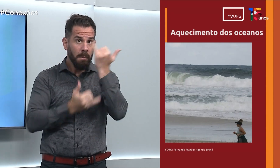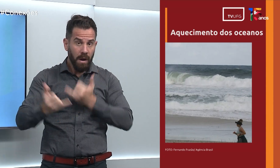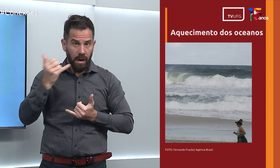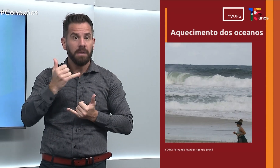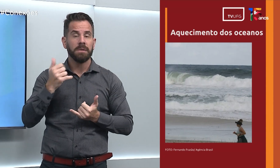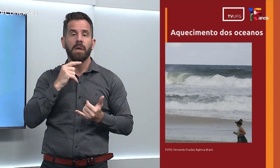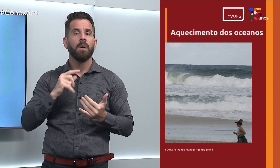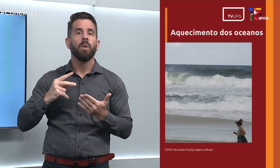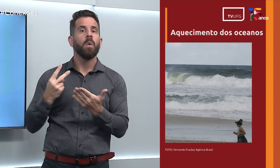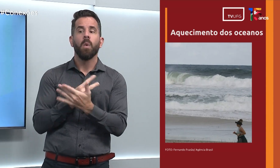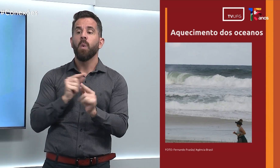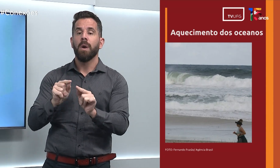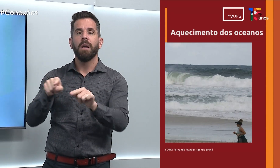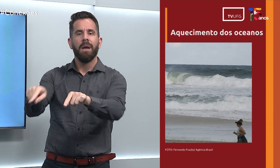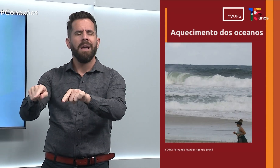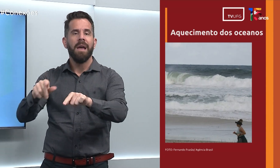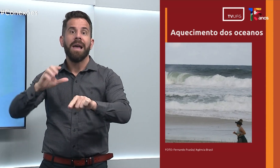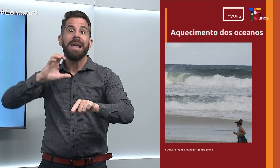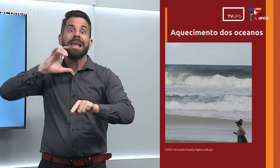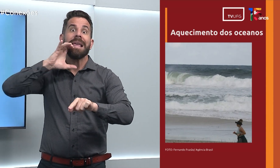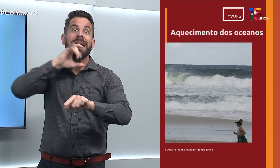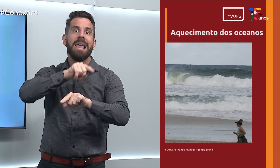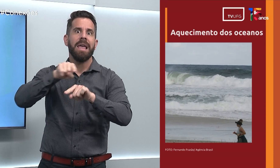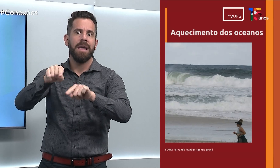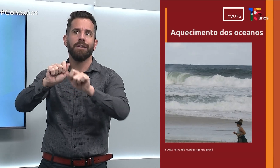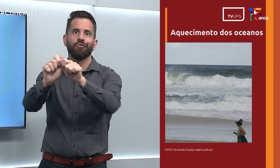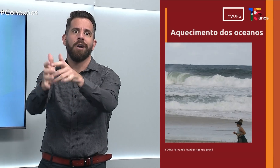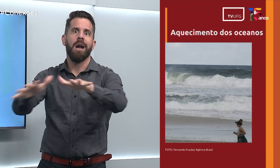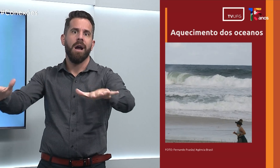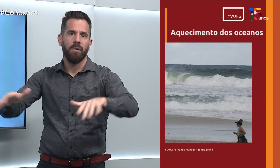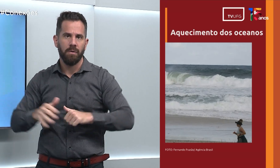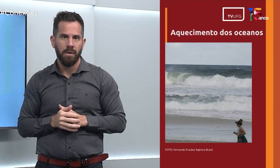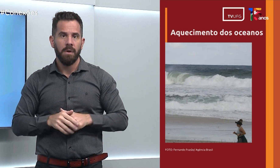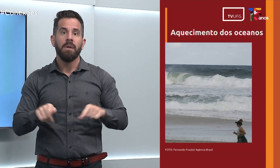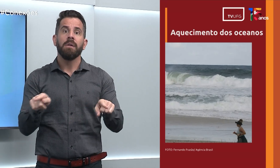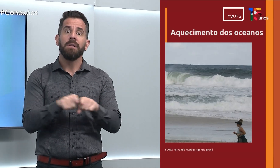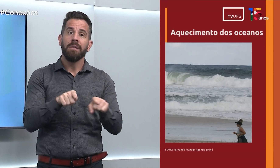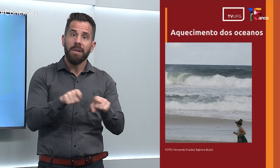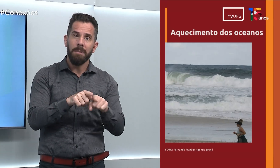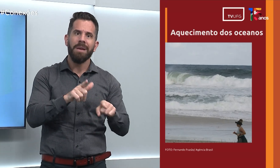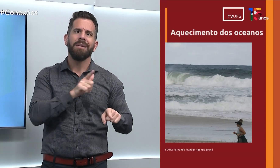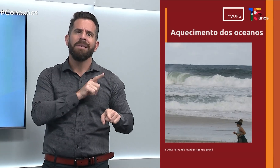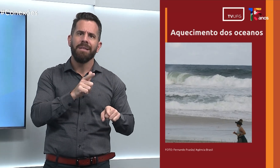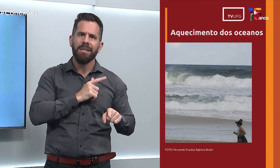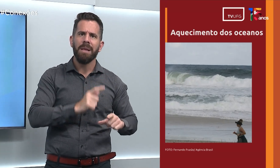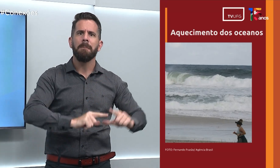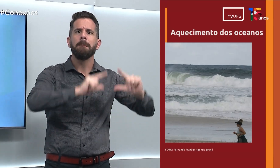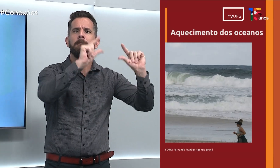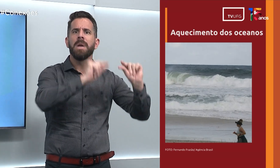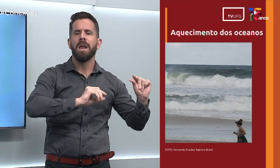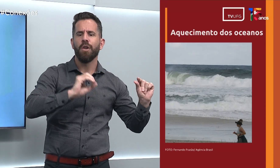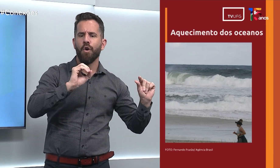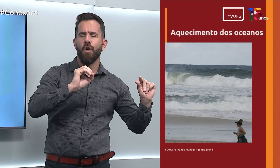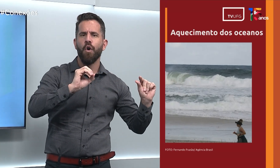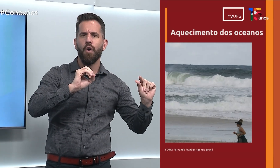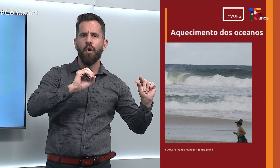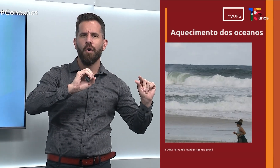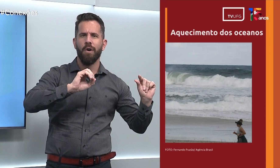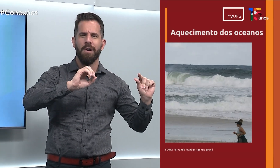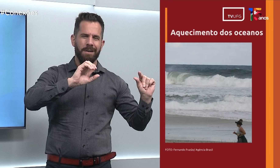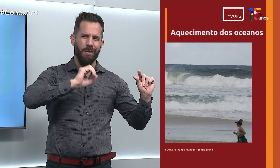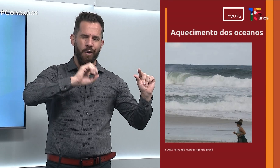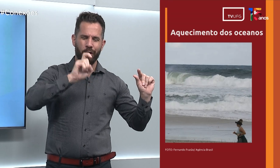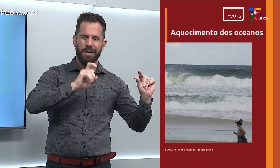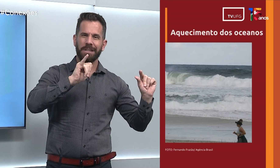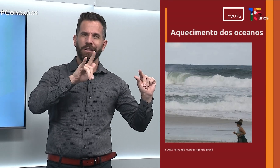de acidificação e queda das taxas de oxigênio em ambientes marinhos. Um dos